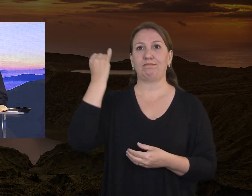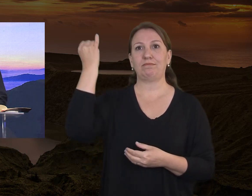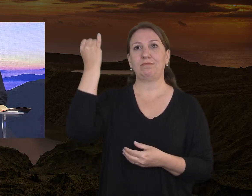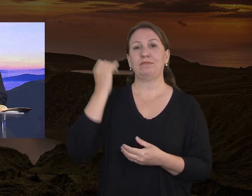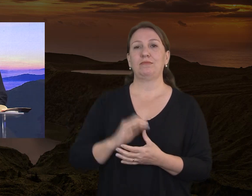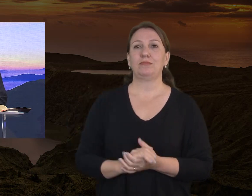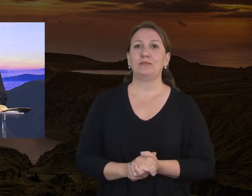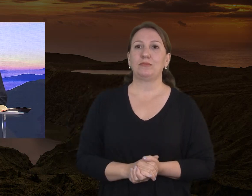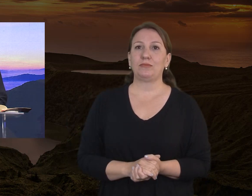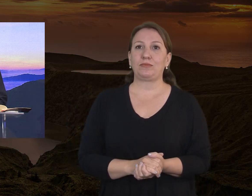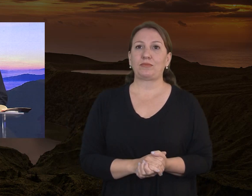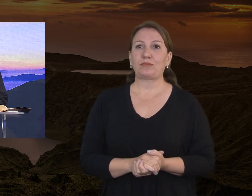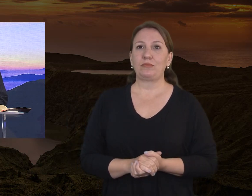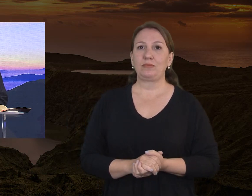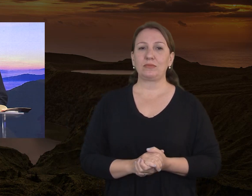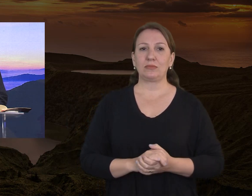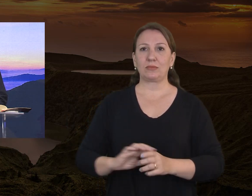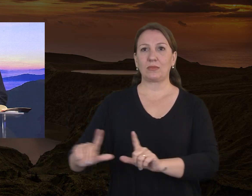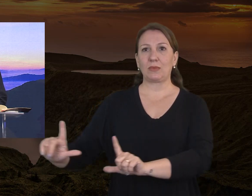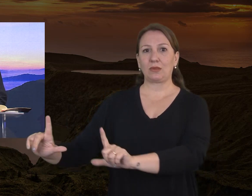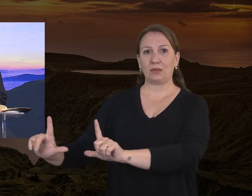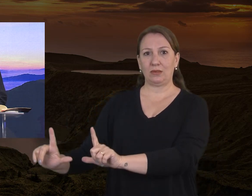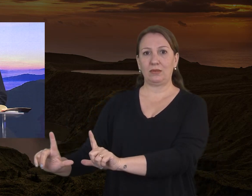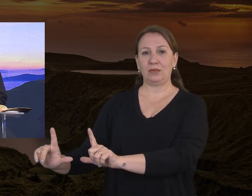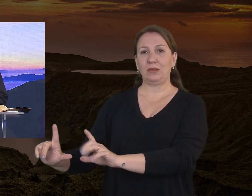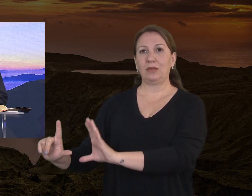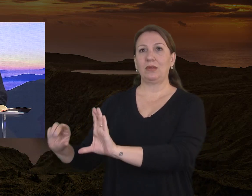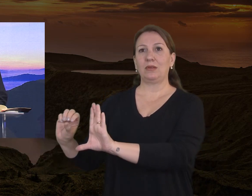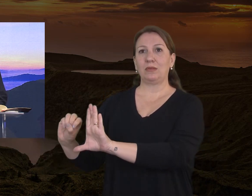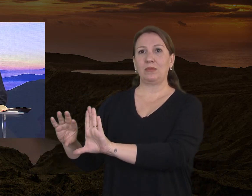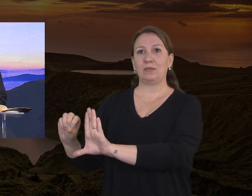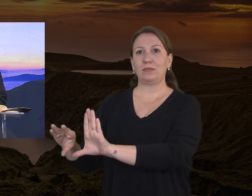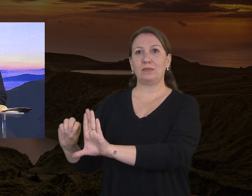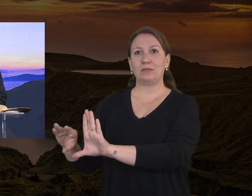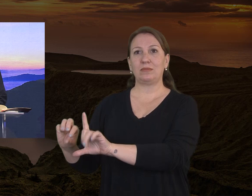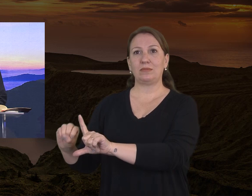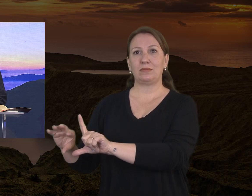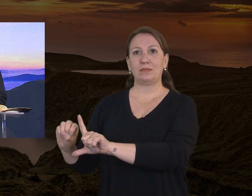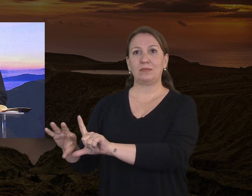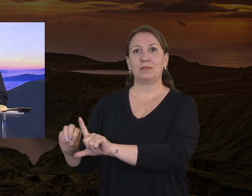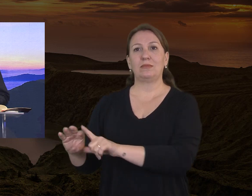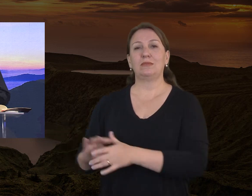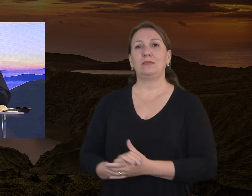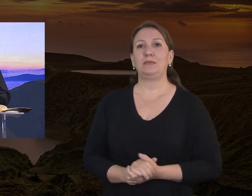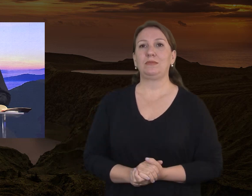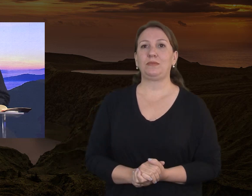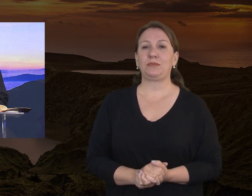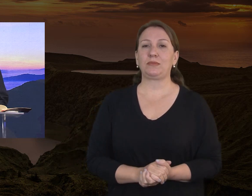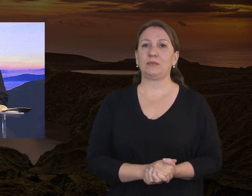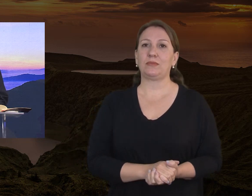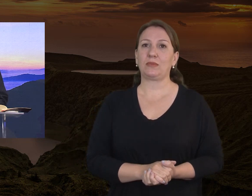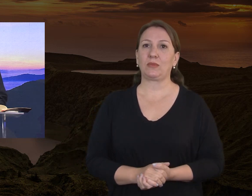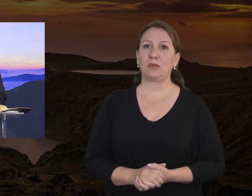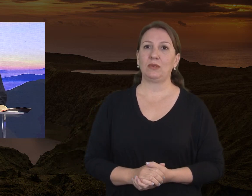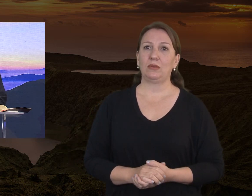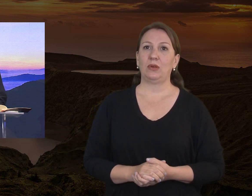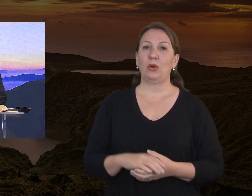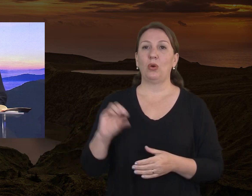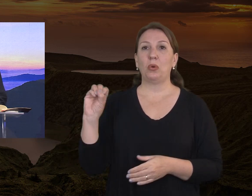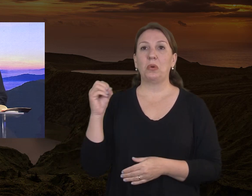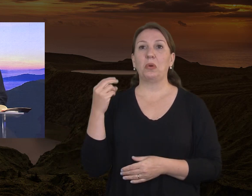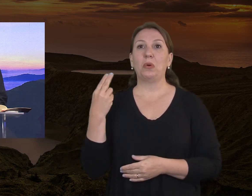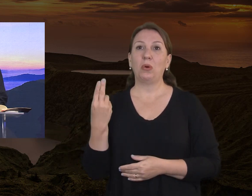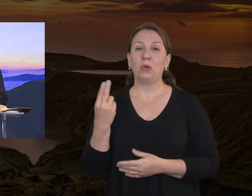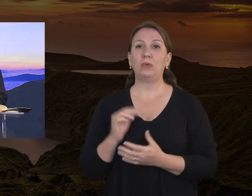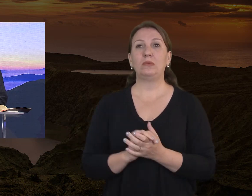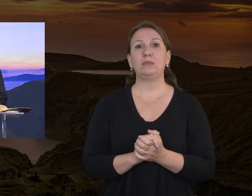esse QR Code que está aí na sua tela, e se não também na descrição do